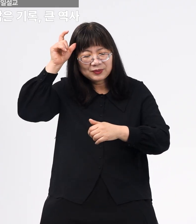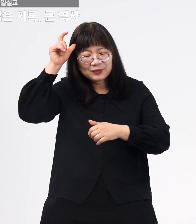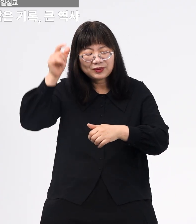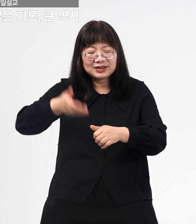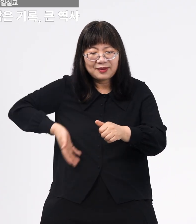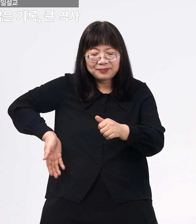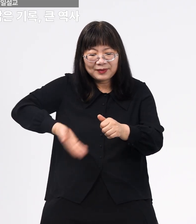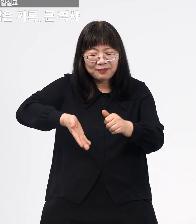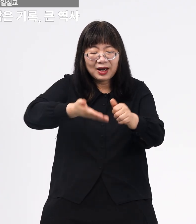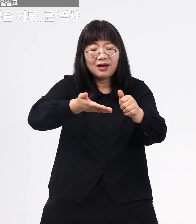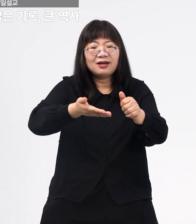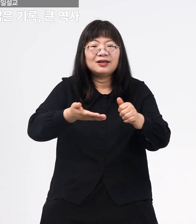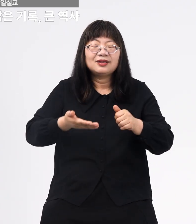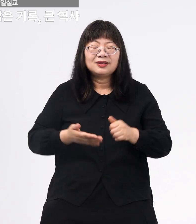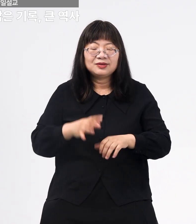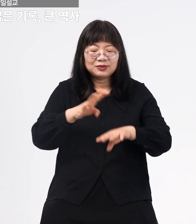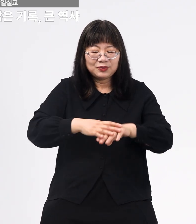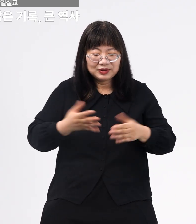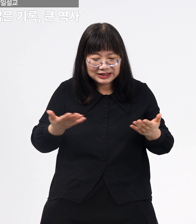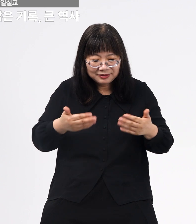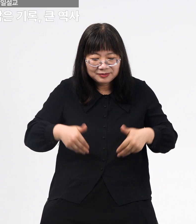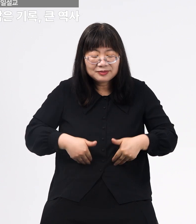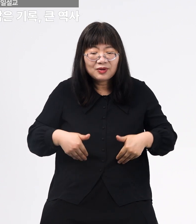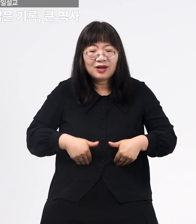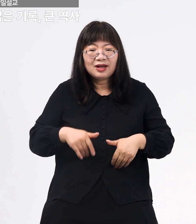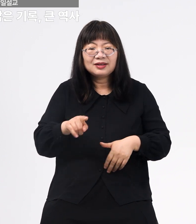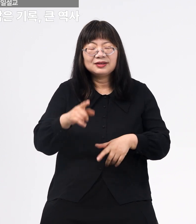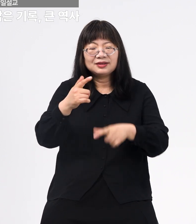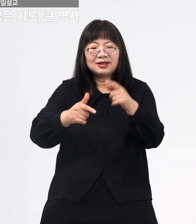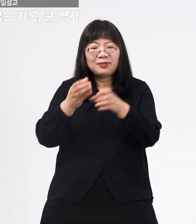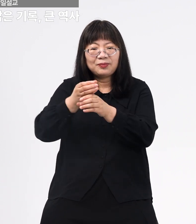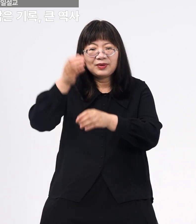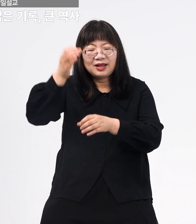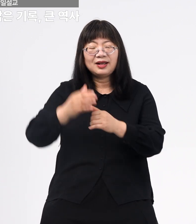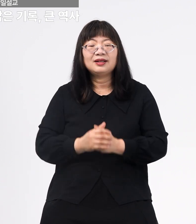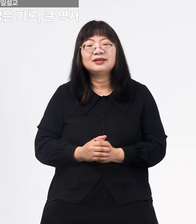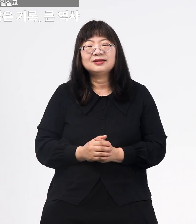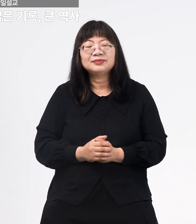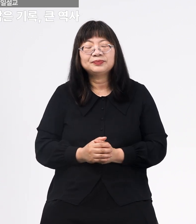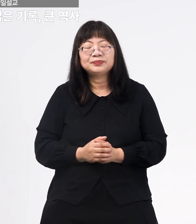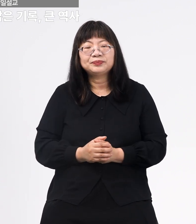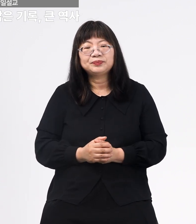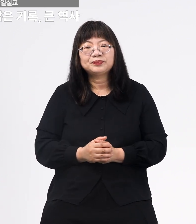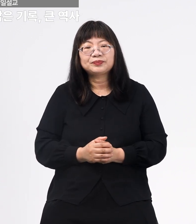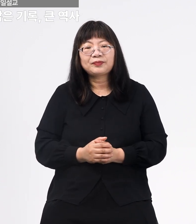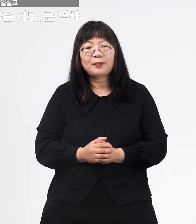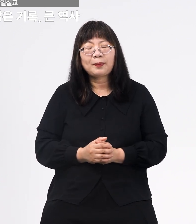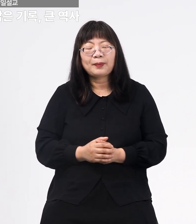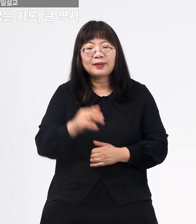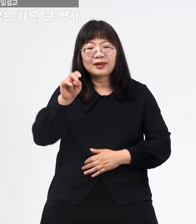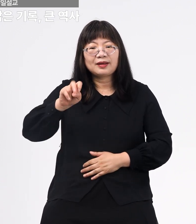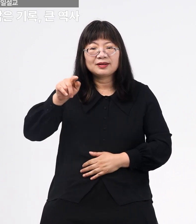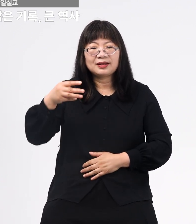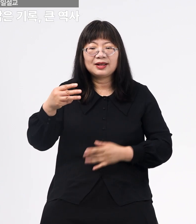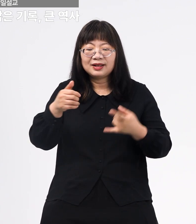때리고 농사를 지어야 돼요. 그 막대기는 삼갈에게 늘 뗄래야 뗄 수